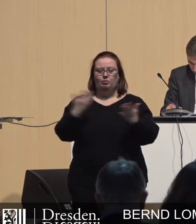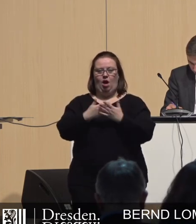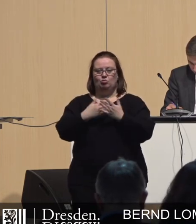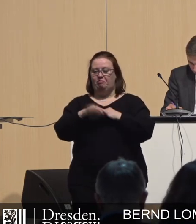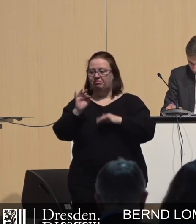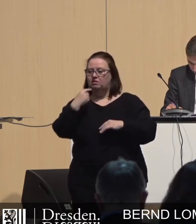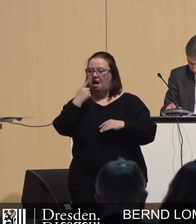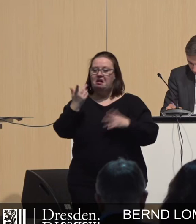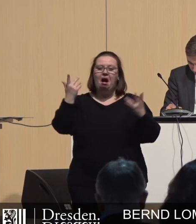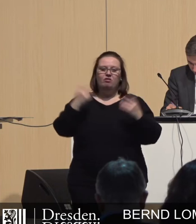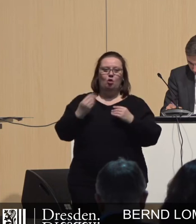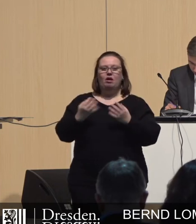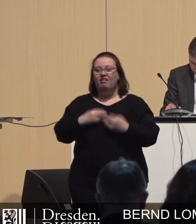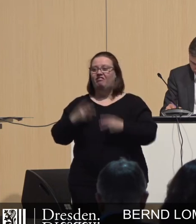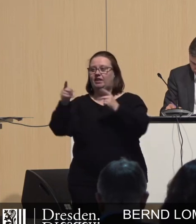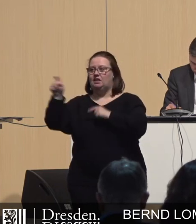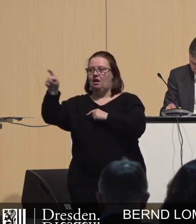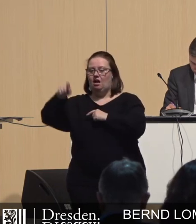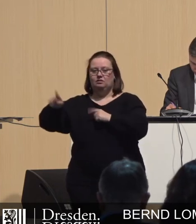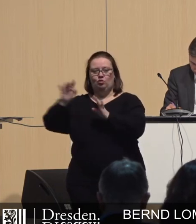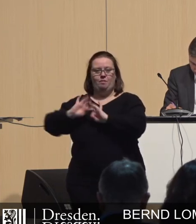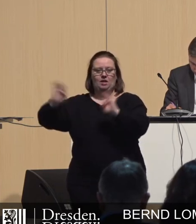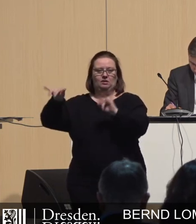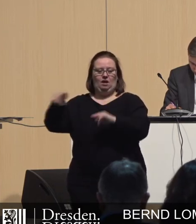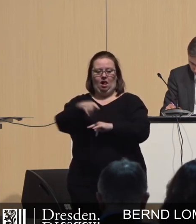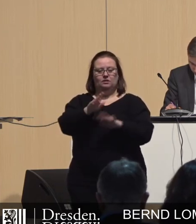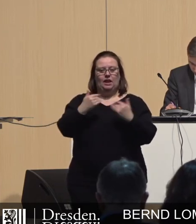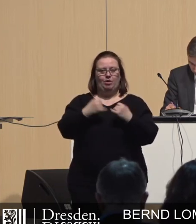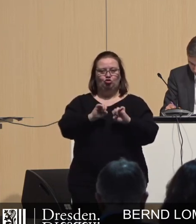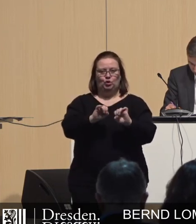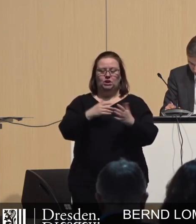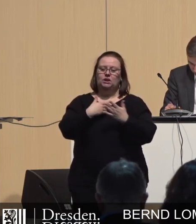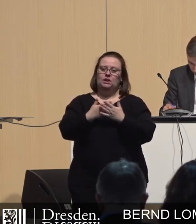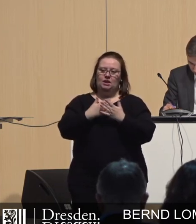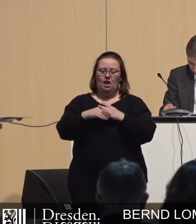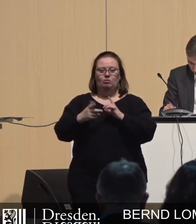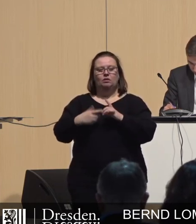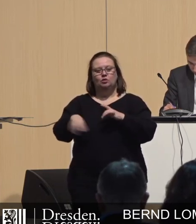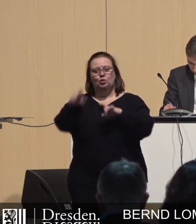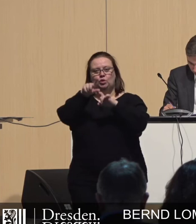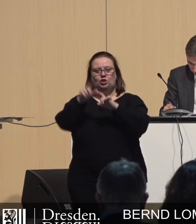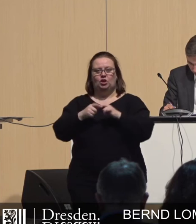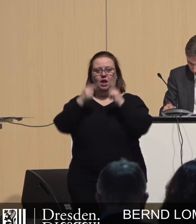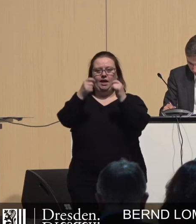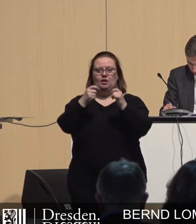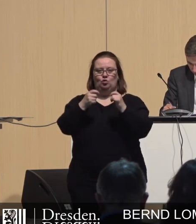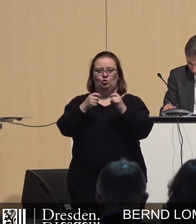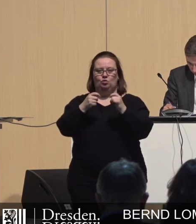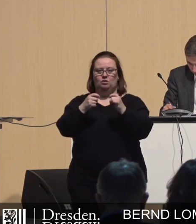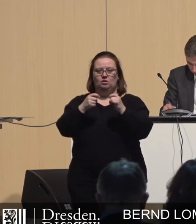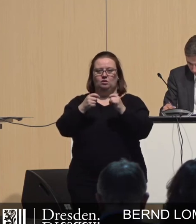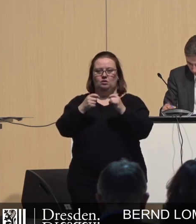dann erkannt hat, dass es noch was viel Wichtigeres und was Besseres gibt. Deswegen werden wir diesen zusätzlichen Ergänzungsanträgen sehr